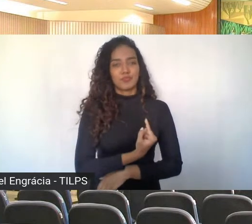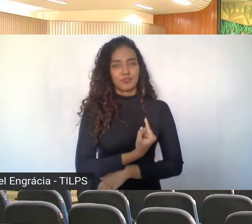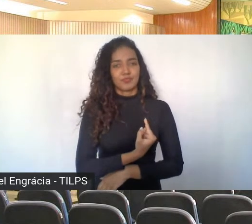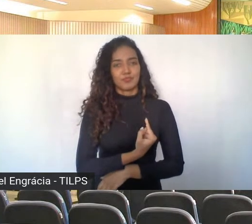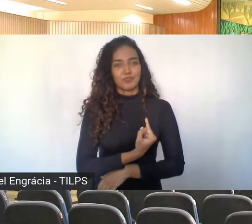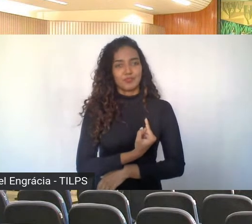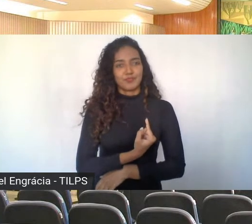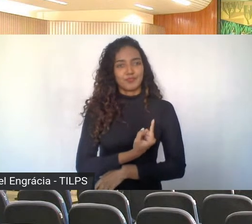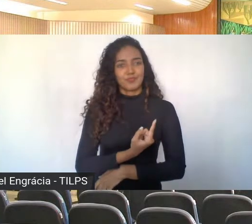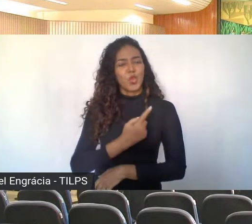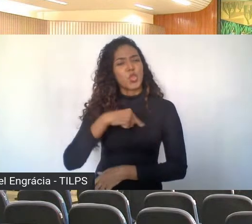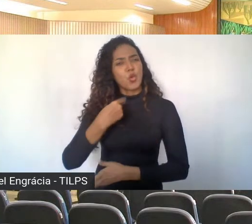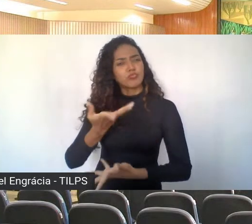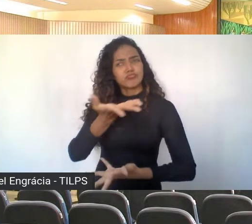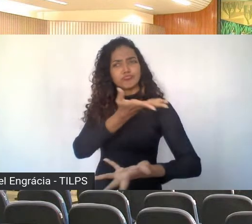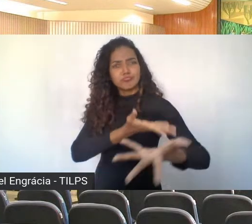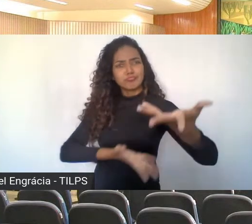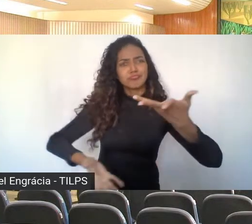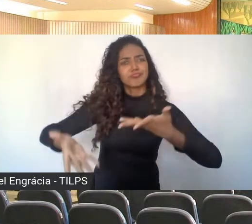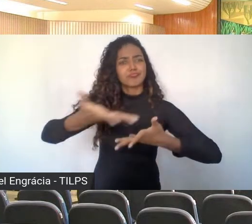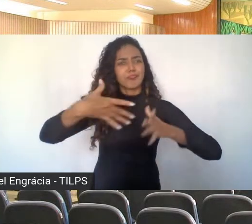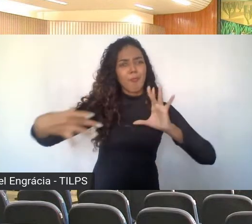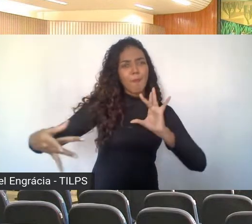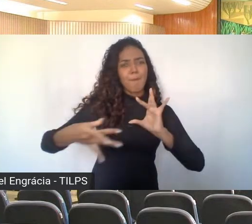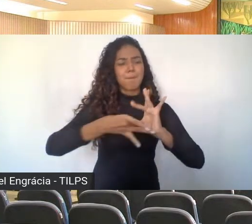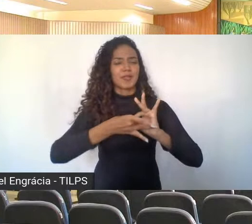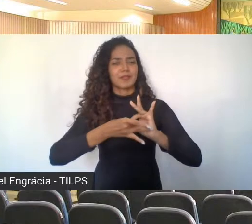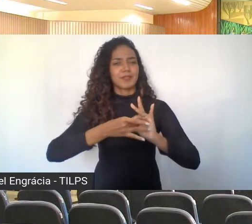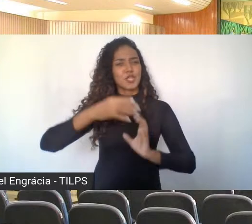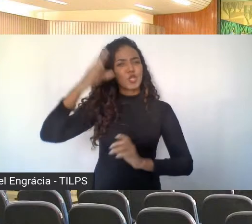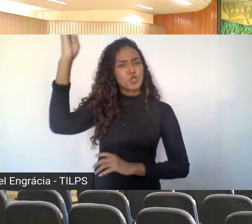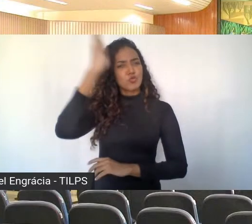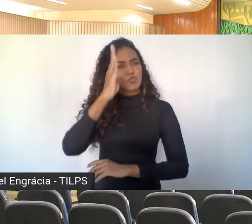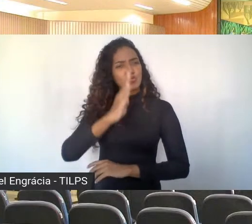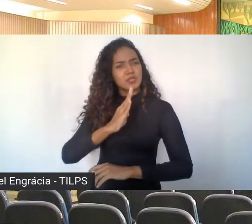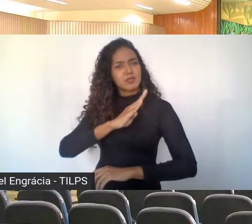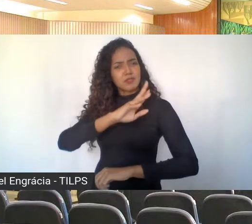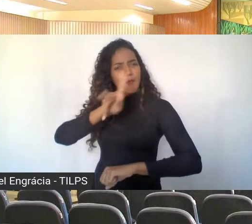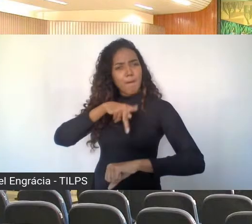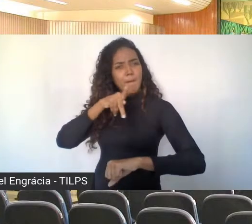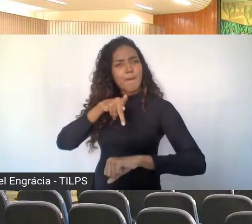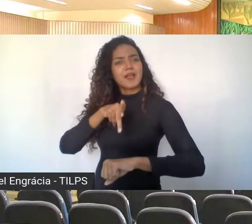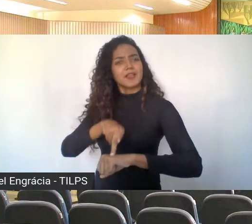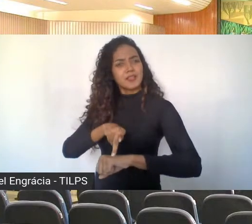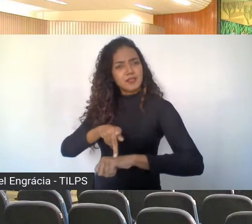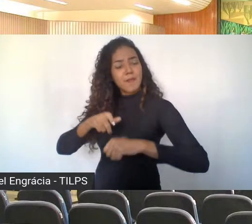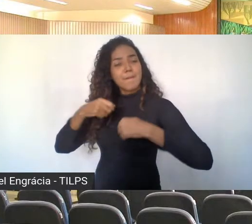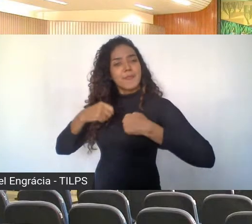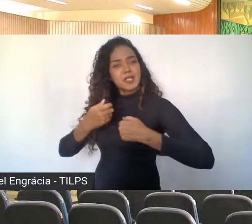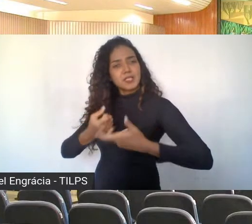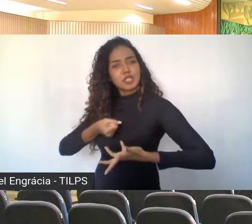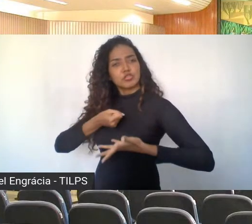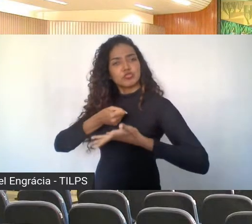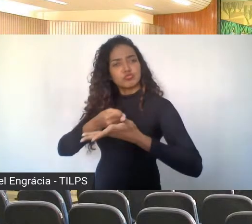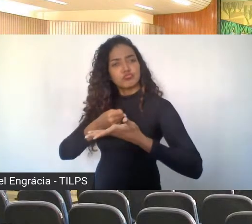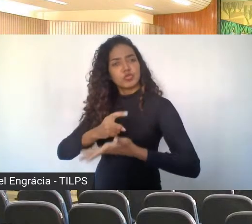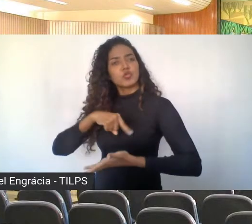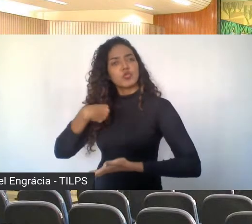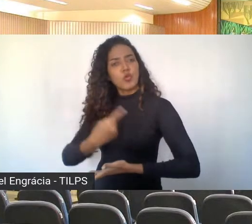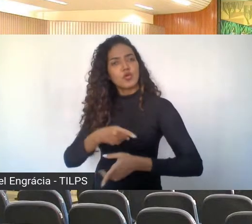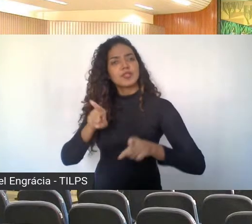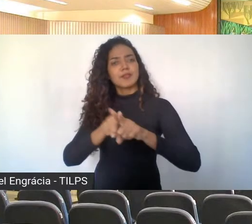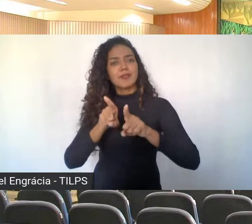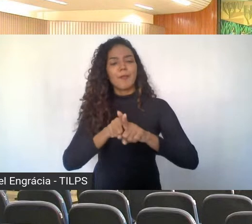todos os outros de nossa vida. Nossa pátria terra precisa de nós e nós precisamos da